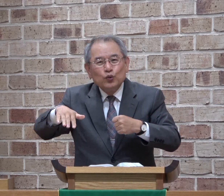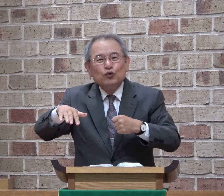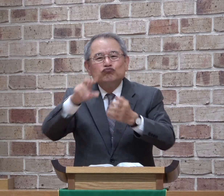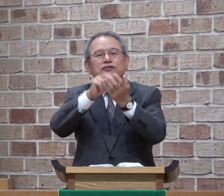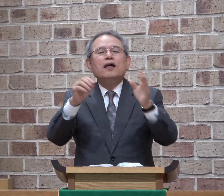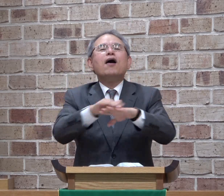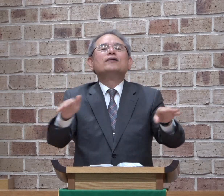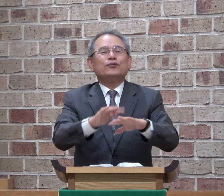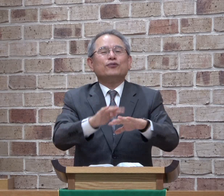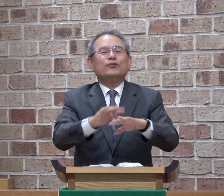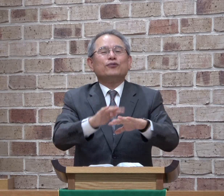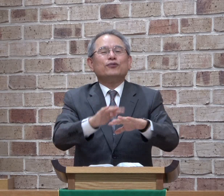그래서 문제 해결을 받는데요.